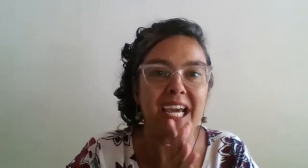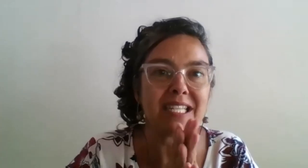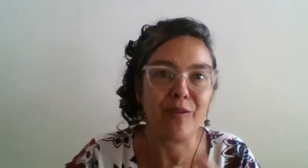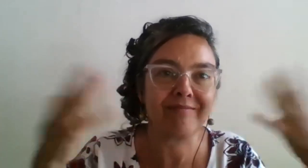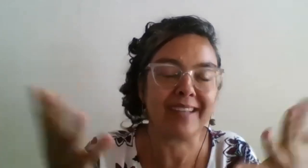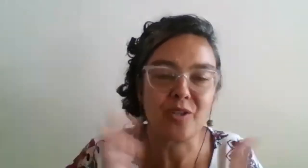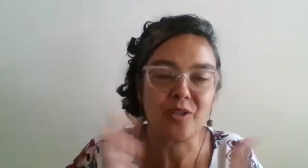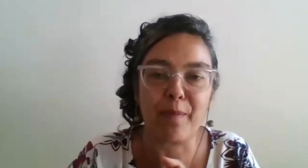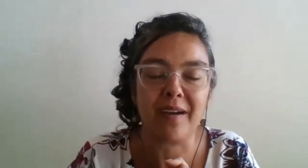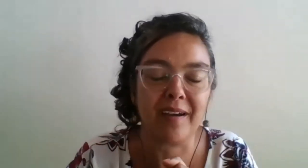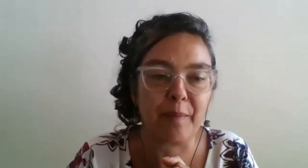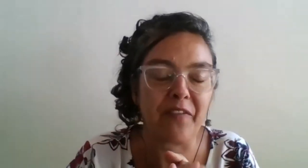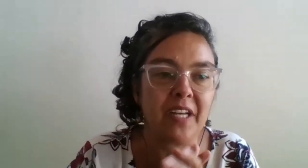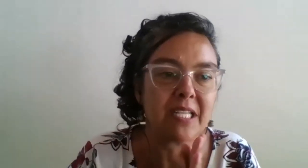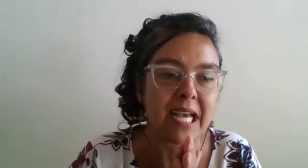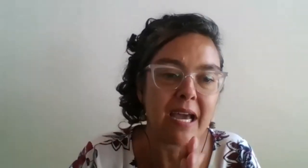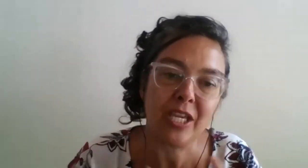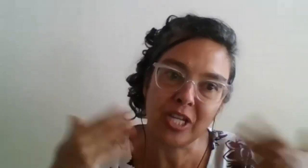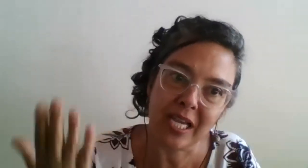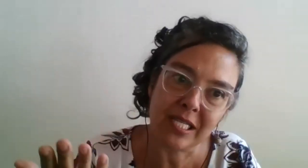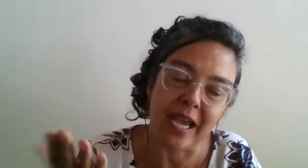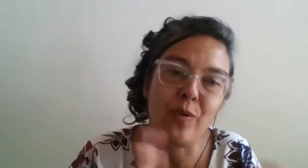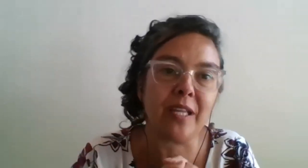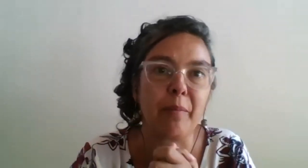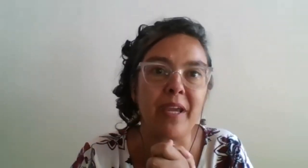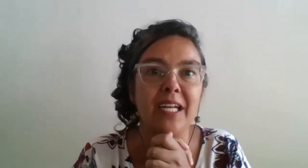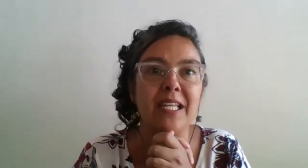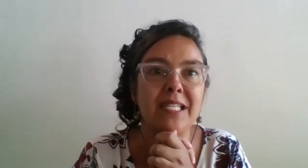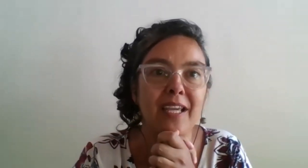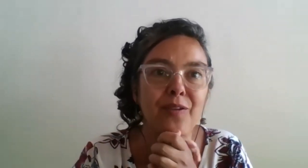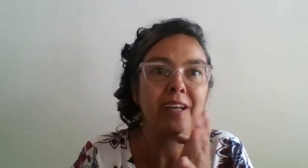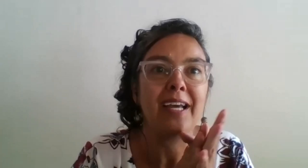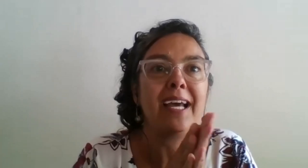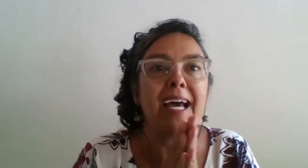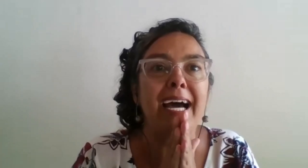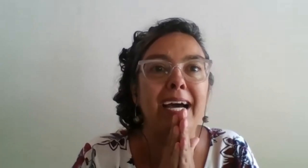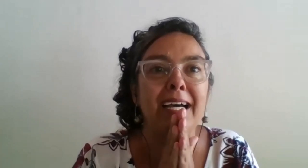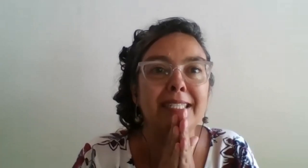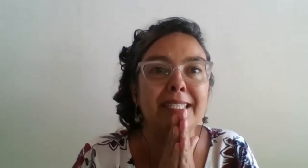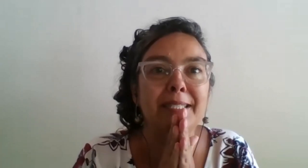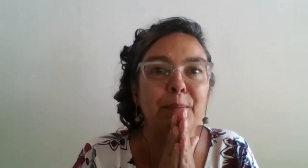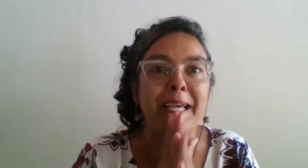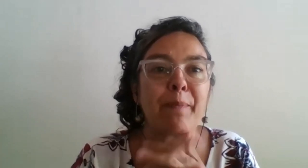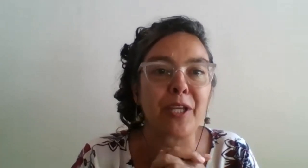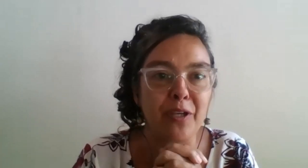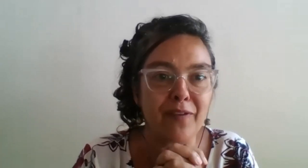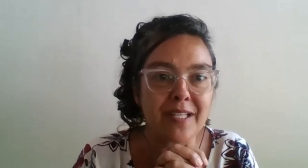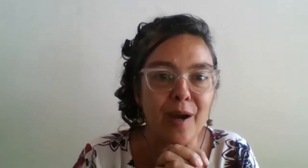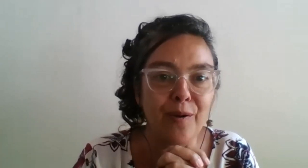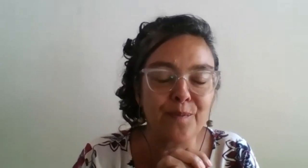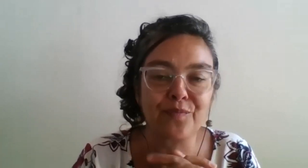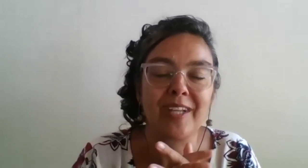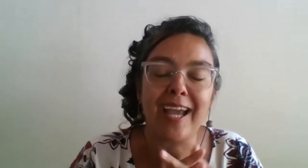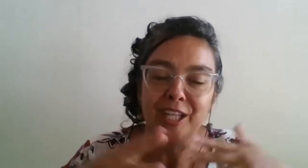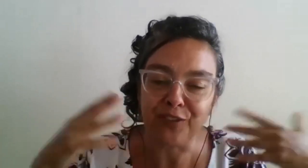considerações finais, né? Só para finalizar. E já encerro aqui também agradecendo a perspectivas